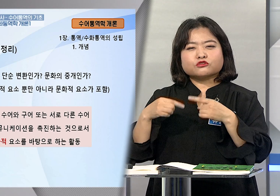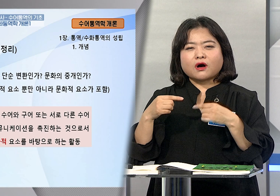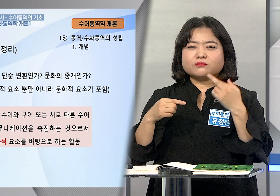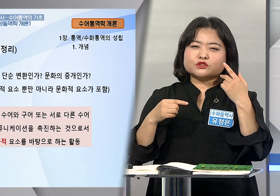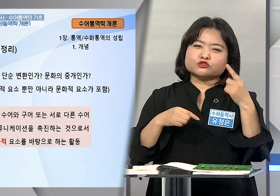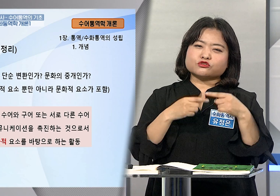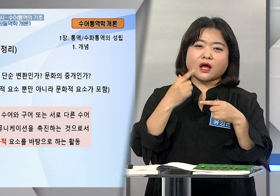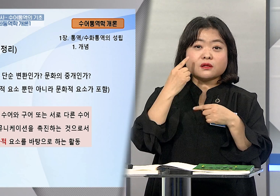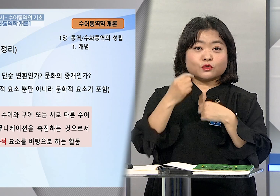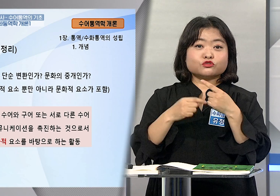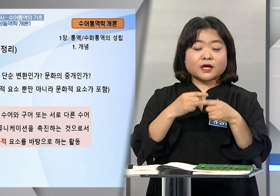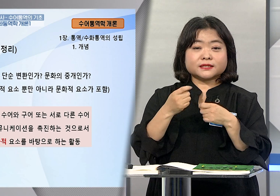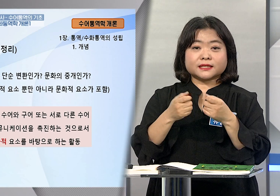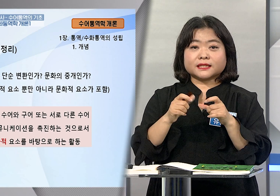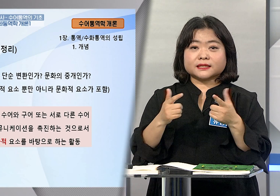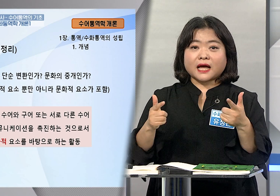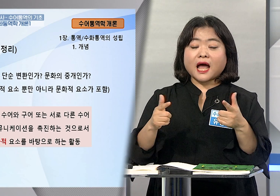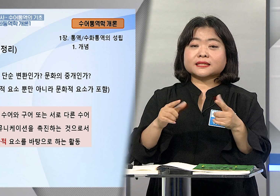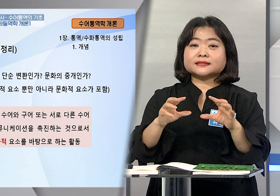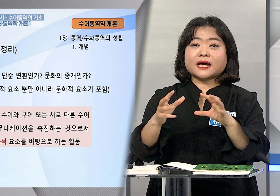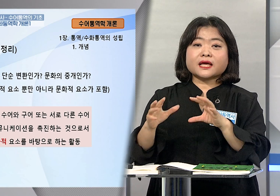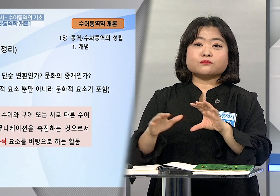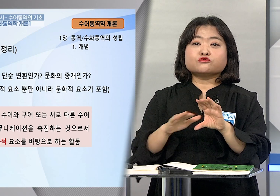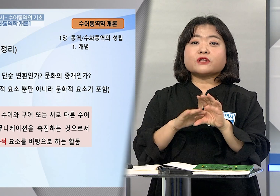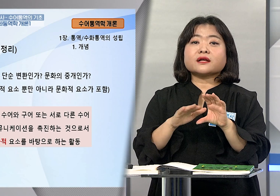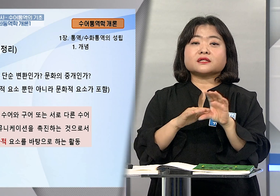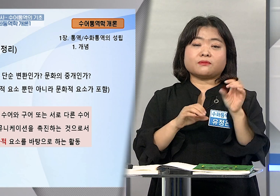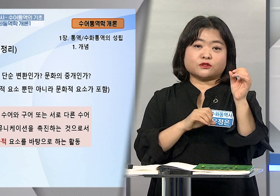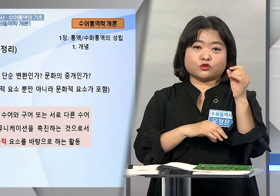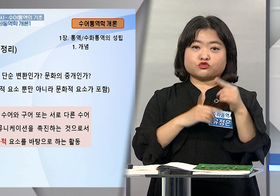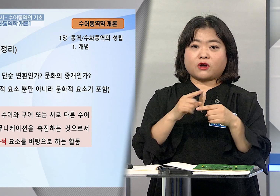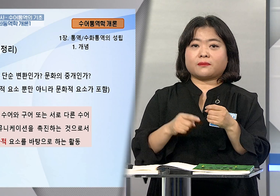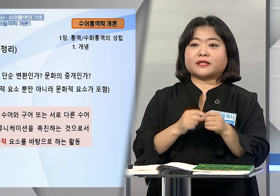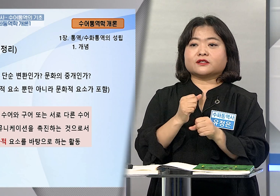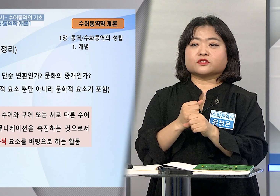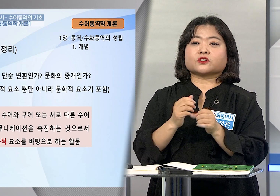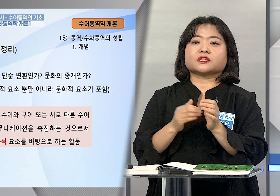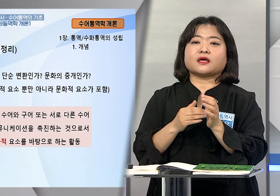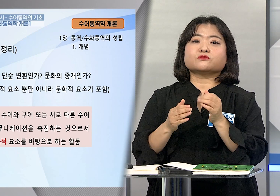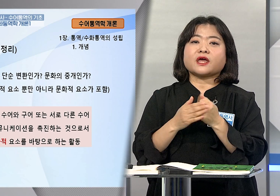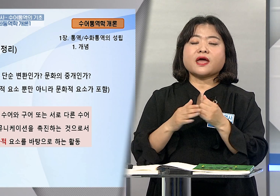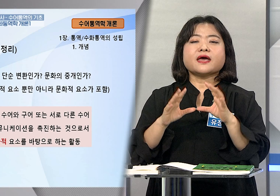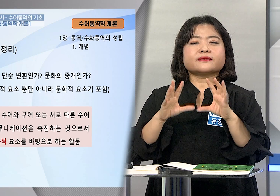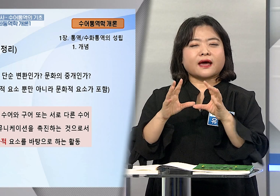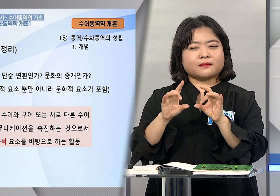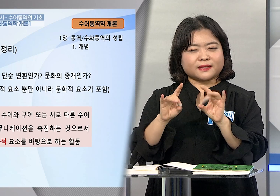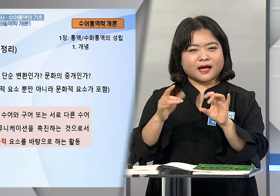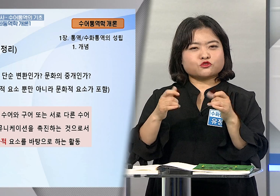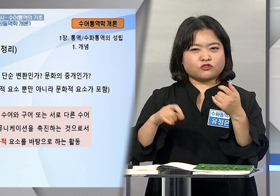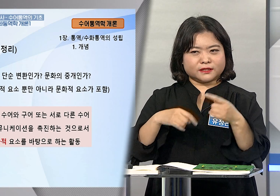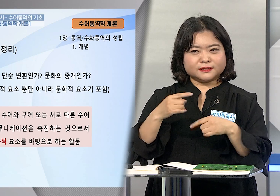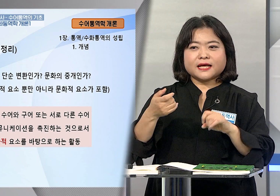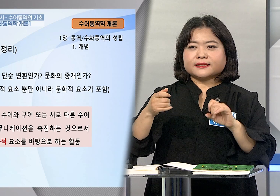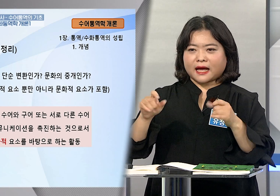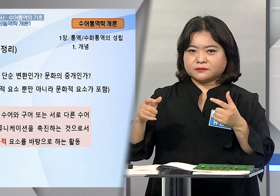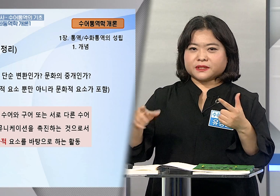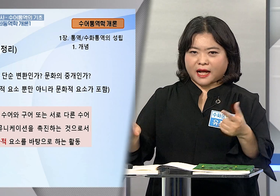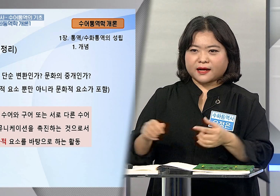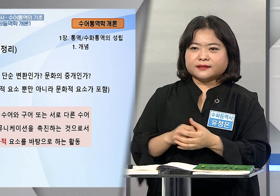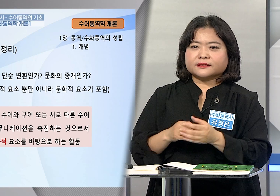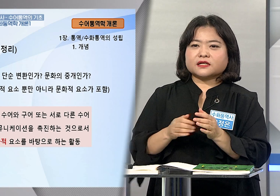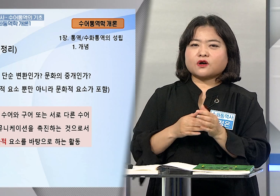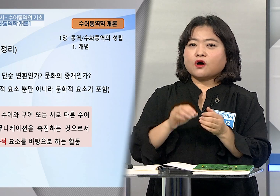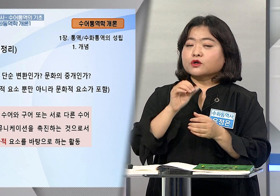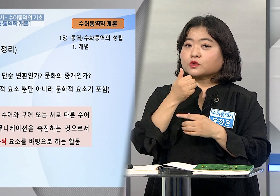한국 수어, 미국 수어, 일본 수어들이 다 그 나라의 문화를 기반으로 수어가 만들어졌기 때문에 나라마다 수어는